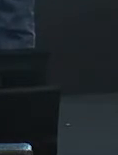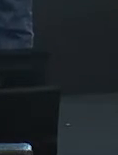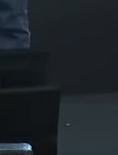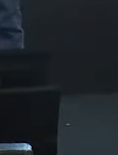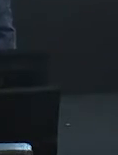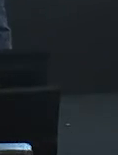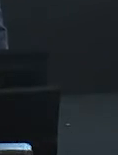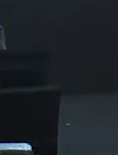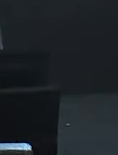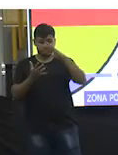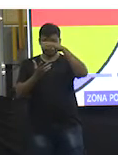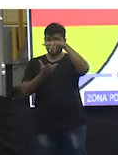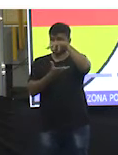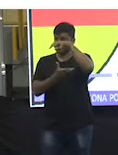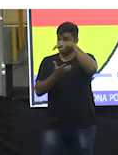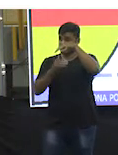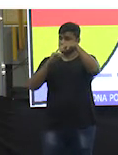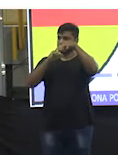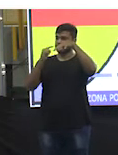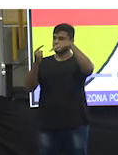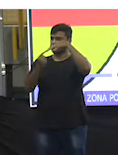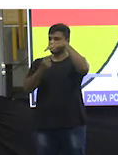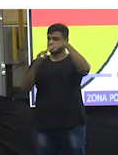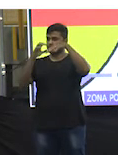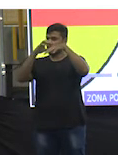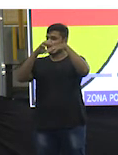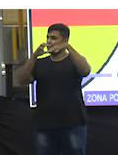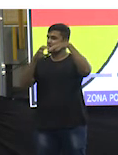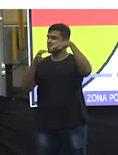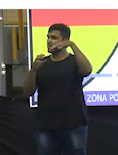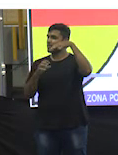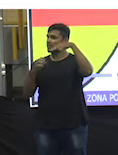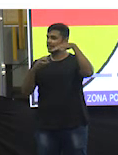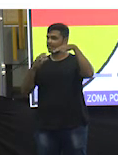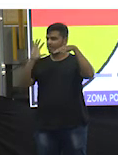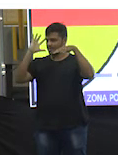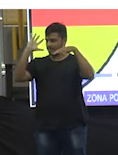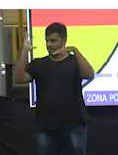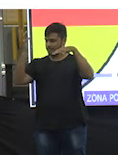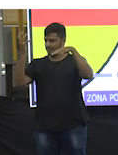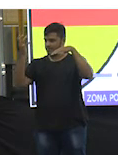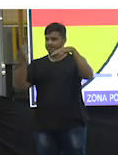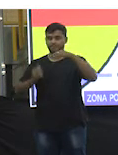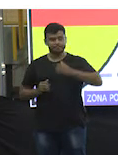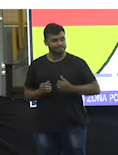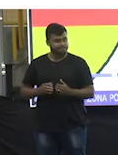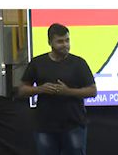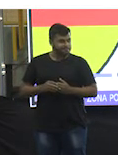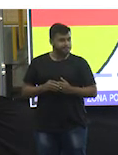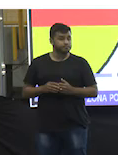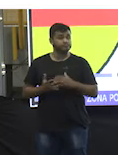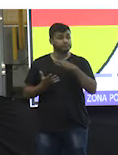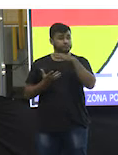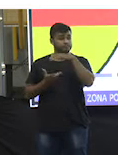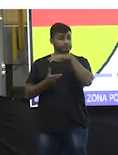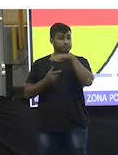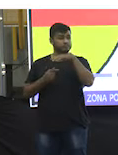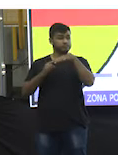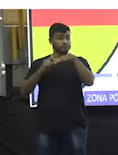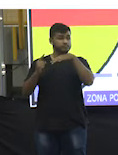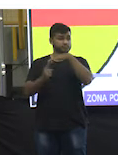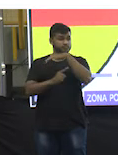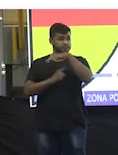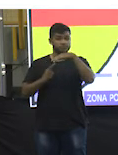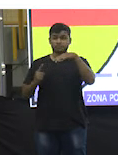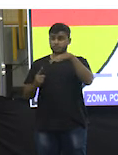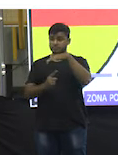climáticas. Preste atenção. Preste atenção. Os paralelos, a gente sabe que a Terra, devido à forma